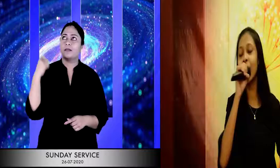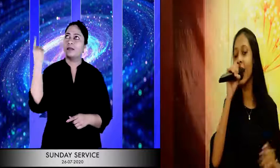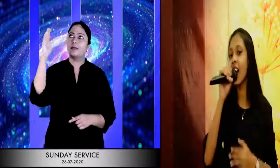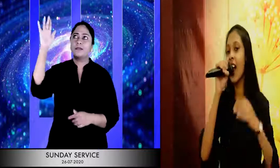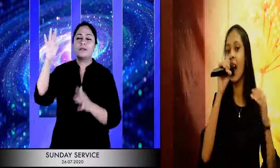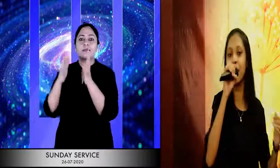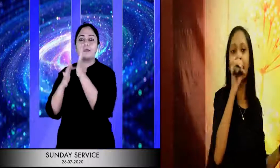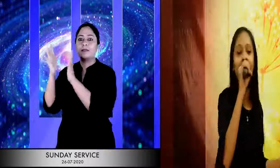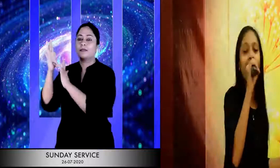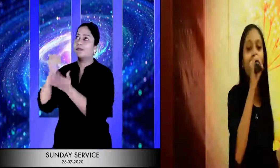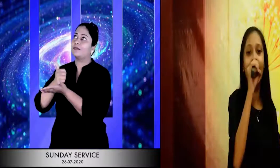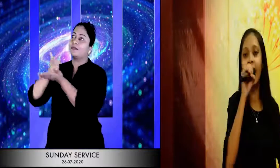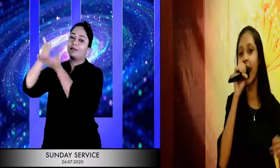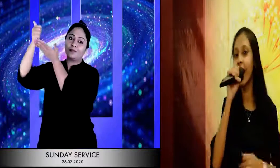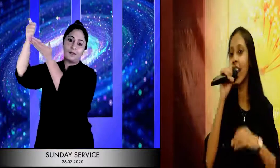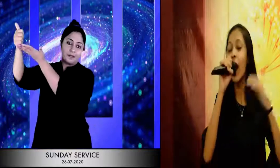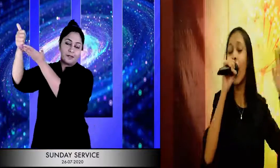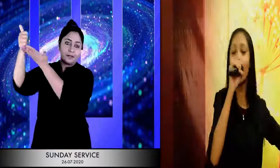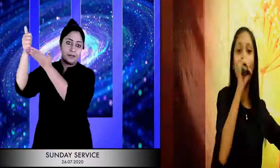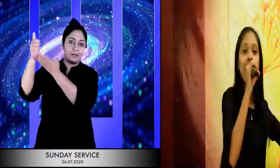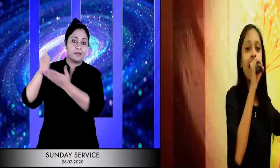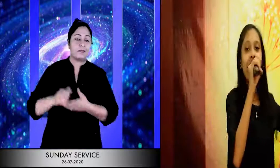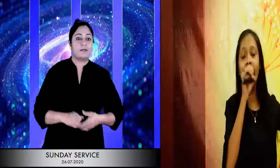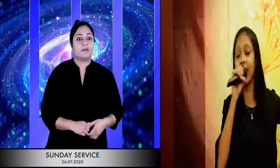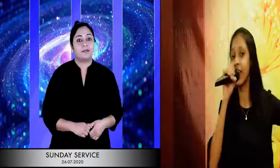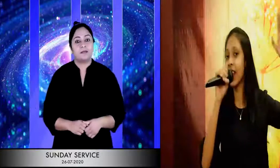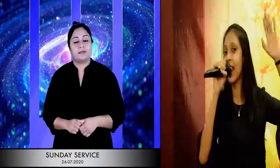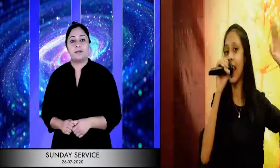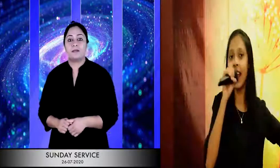পরমেশ্বর আমার মহান আছে,